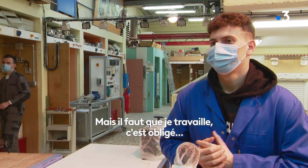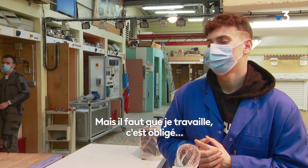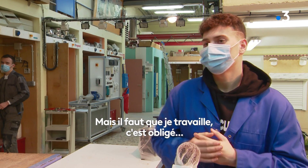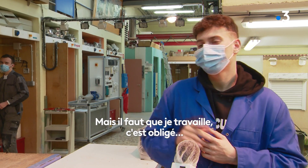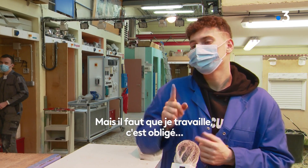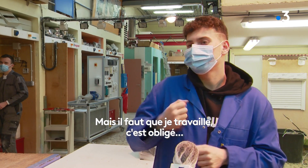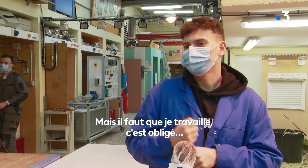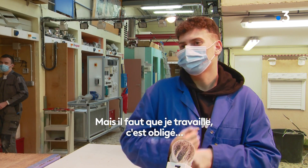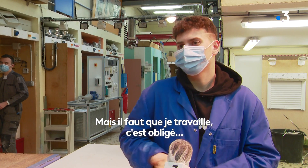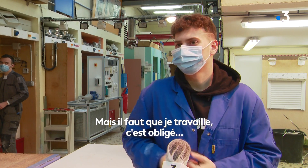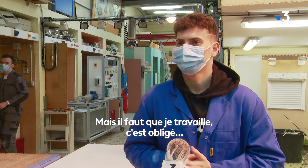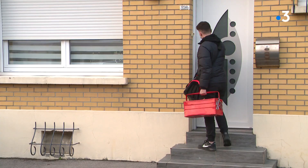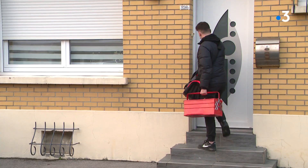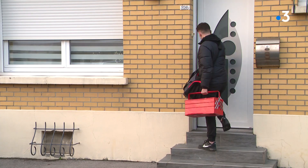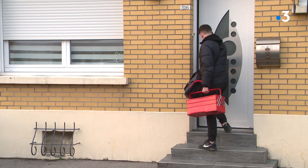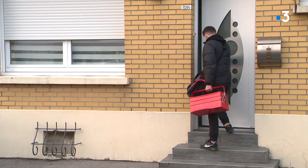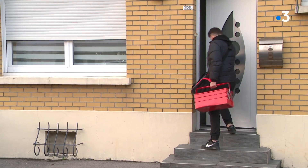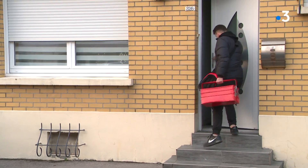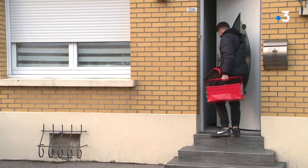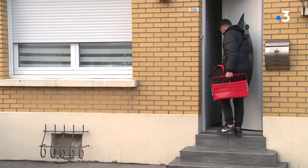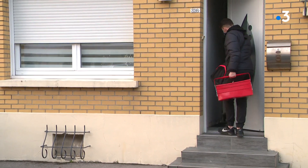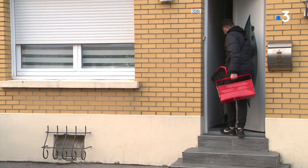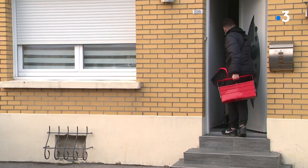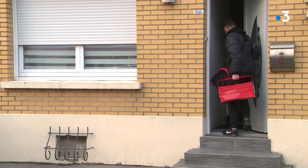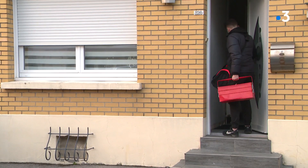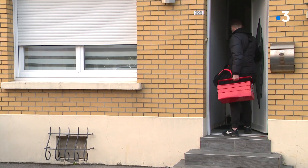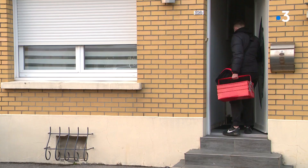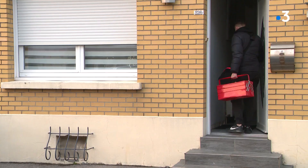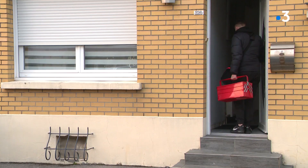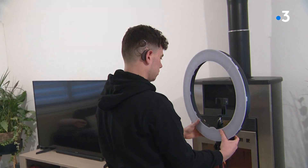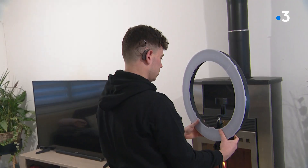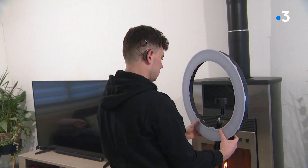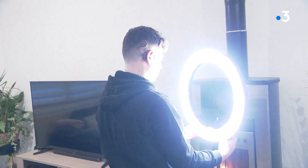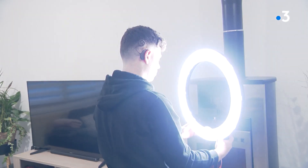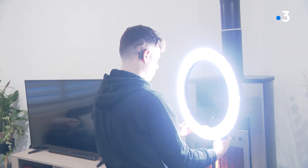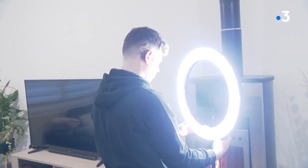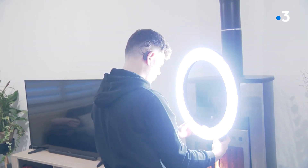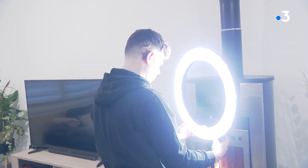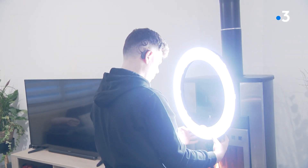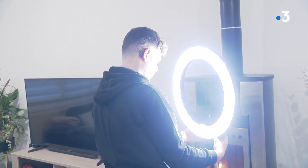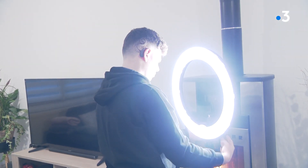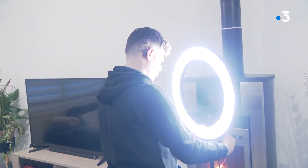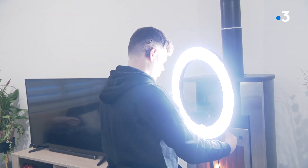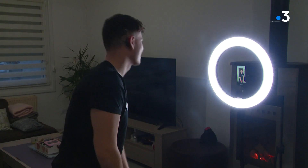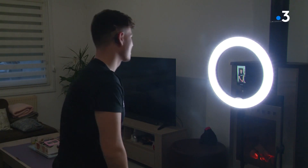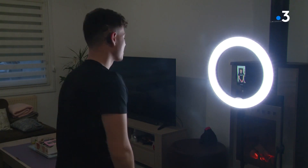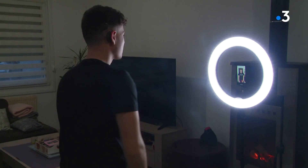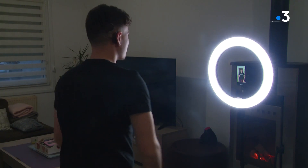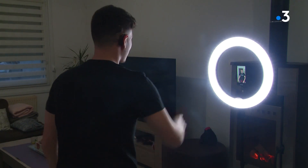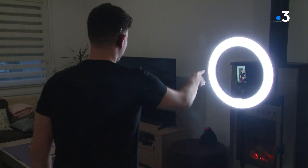mais obligé, j'ai travaillé. Après les cours, une deuxième journée commence. Chaque jour, Mathieu enregistre des vidéos,